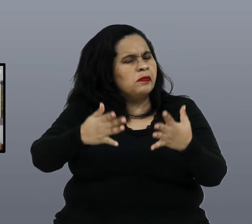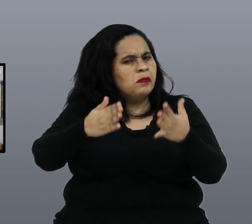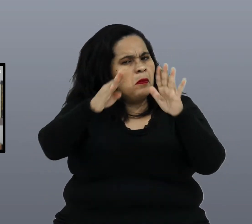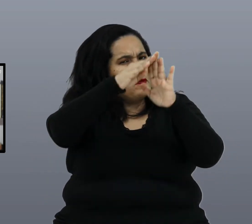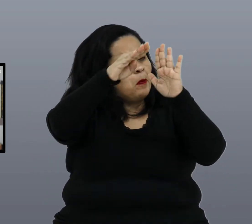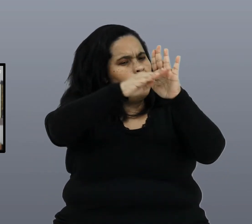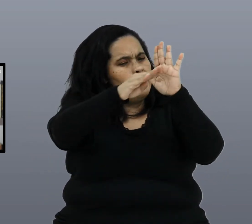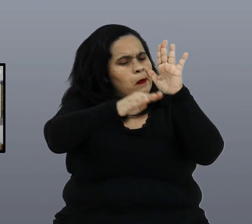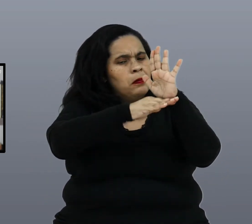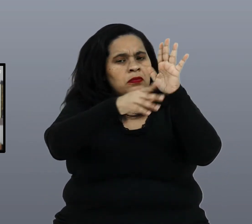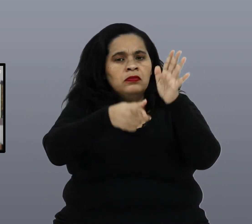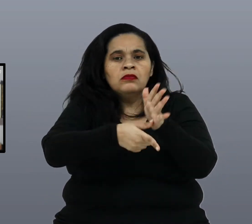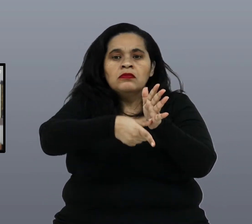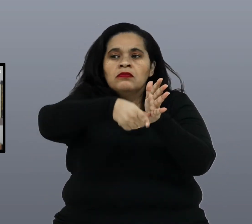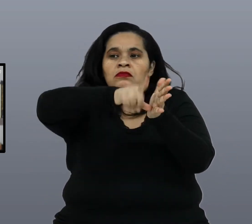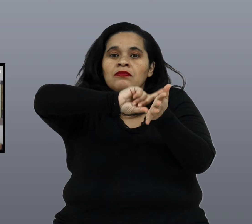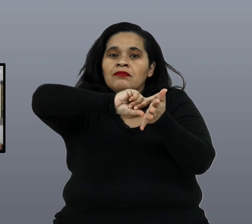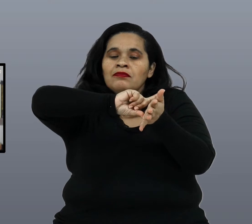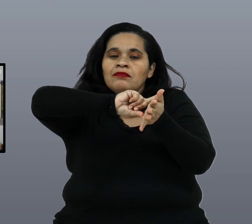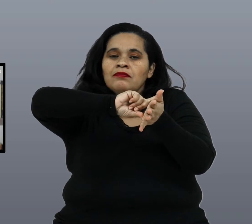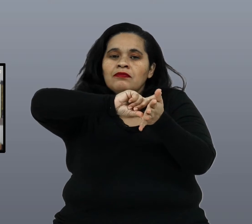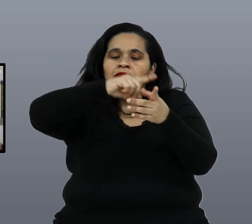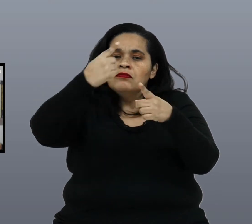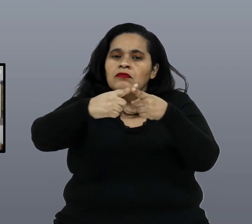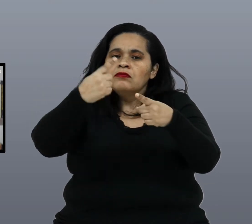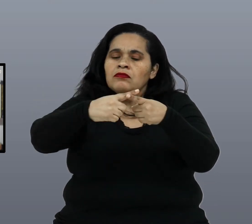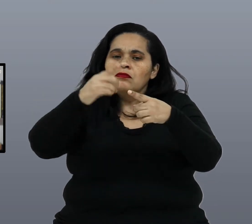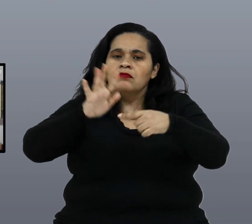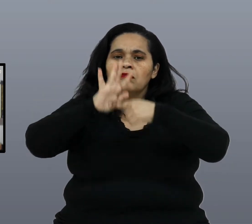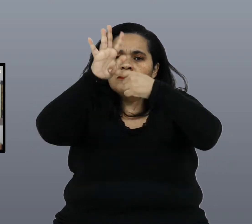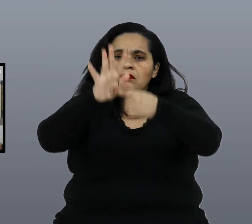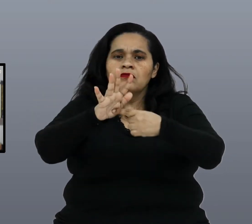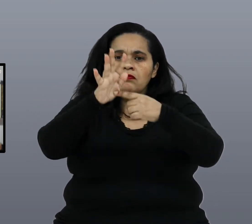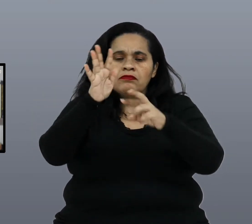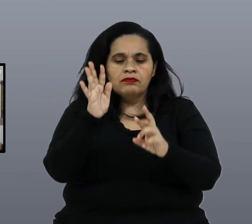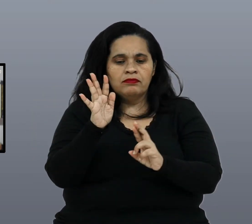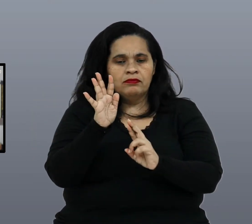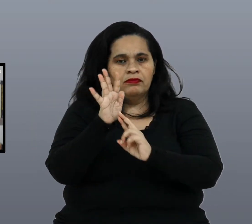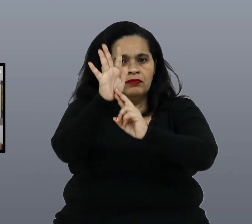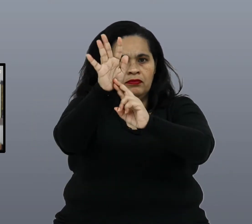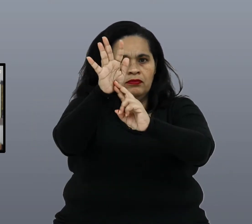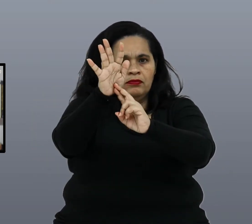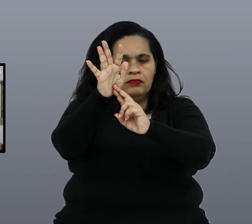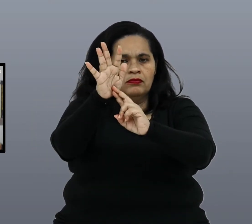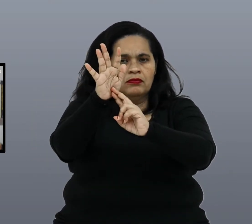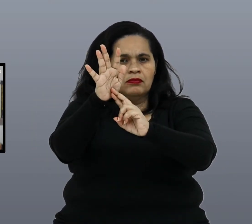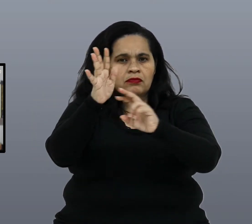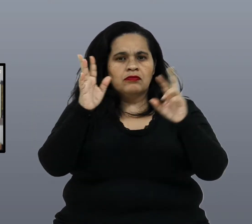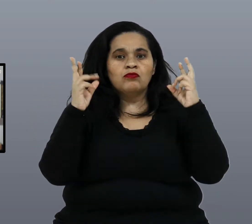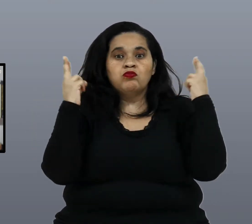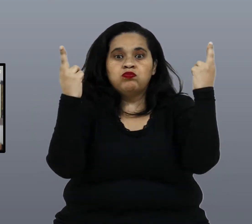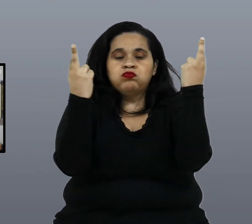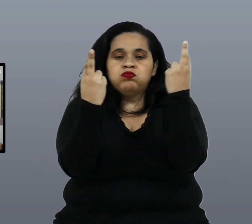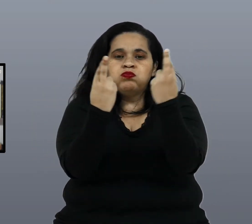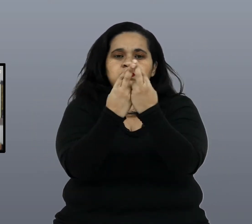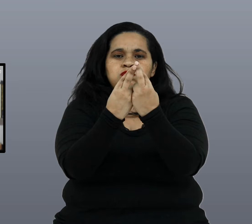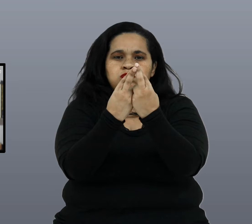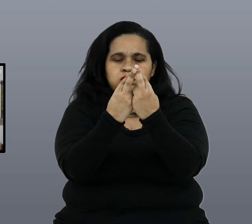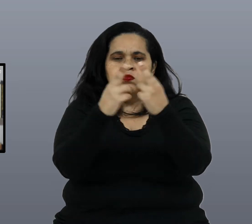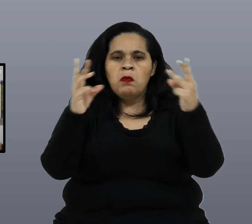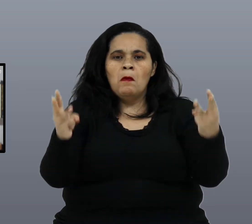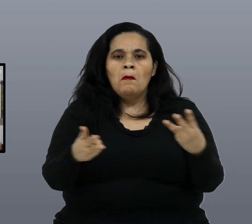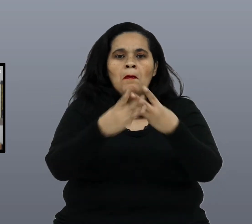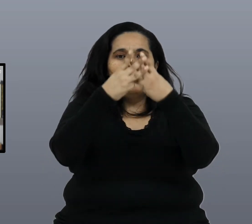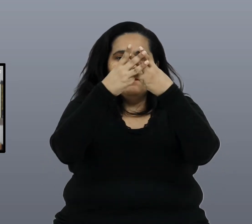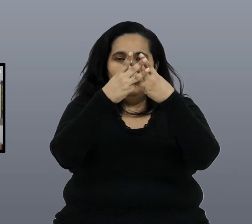anterior, aqui é a parte que representa o Império Grego, né? Assim